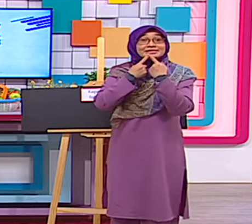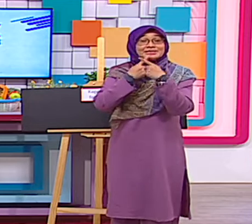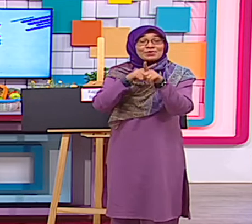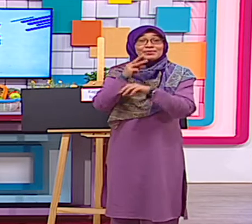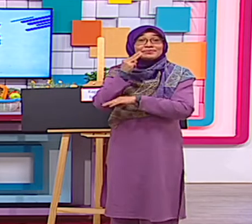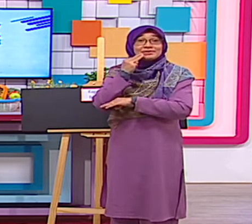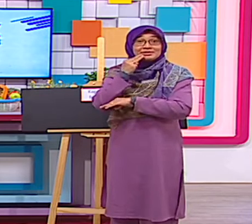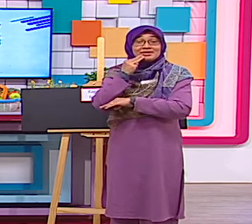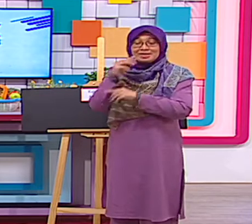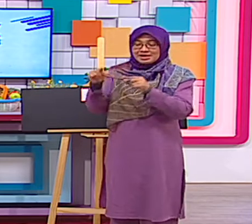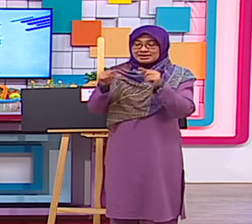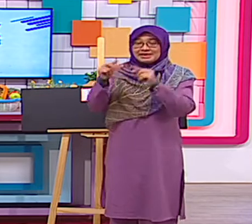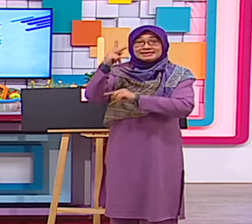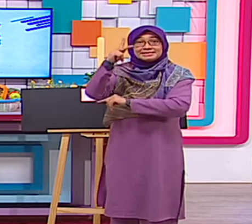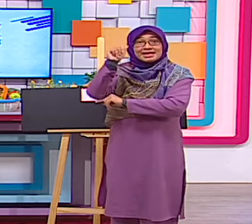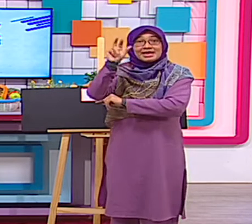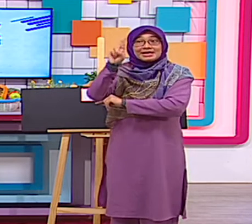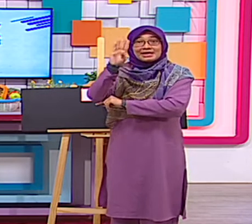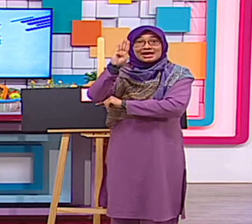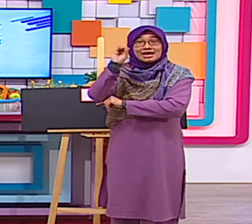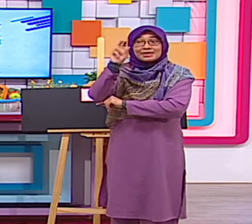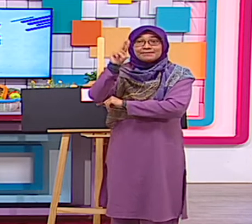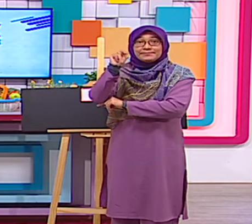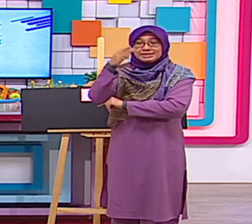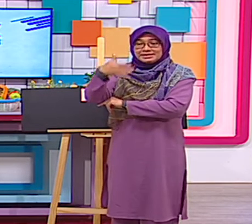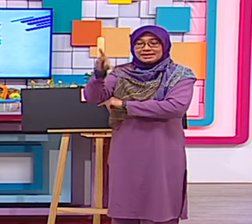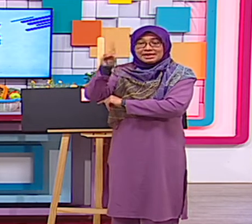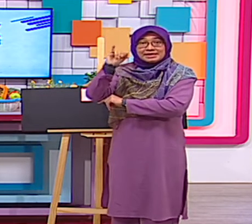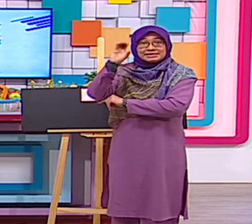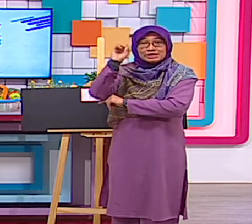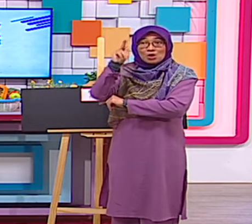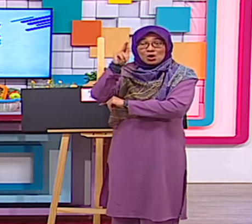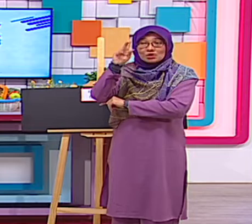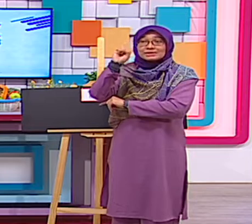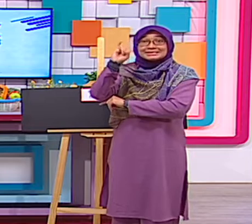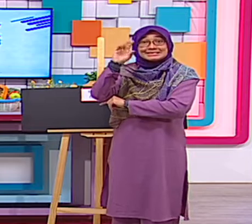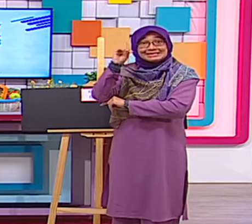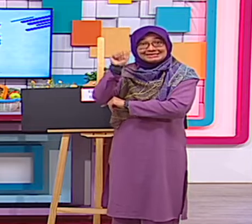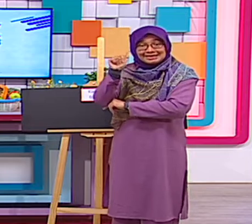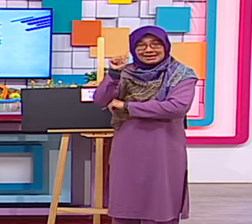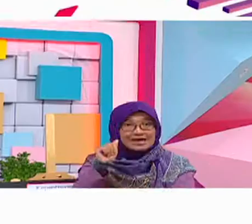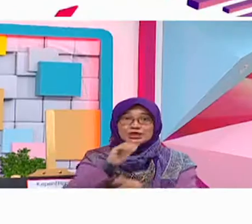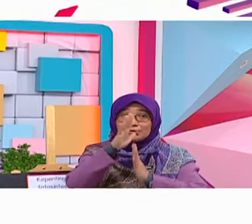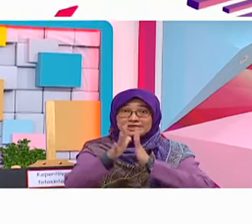jawaban Mira guess karbon dioksida ataupun